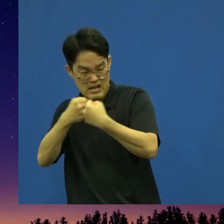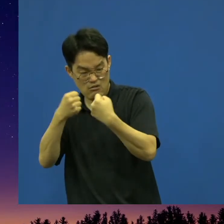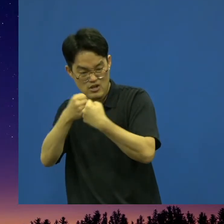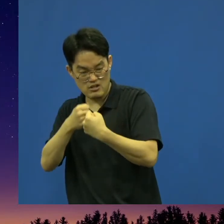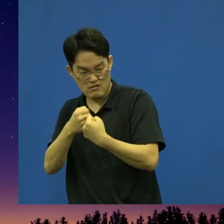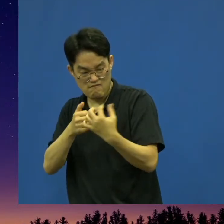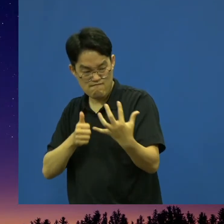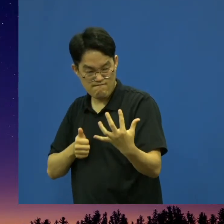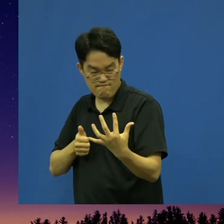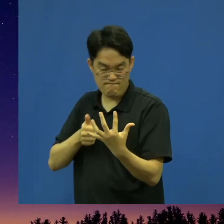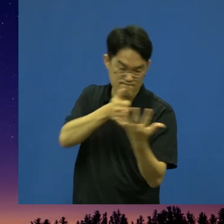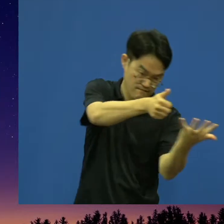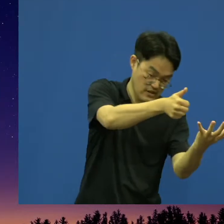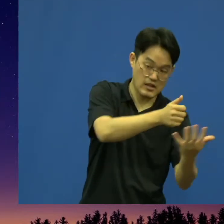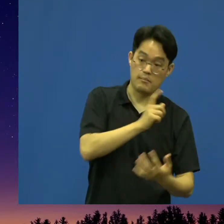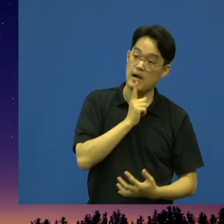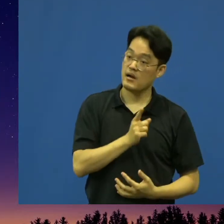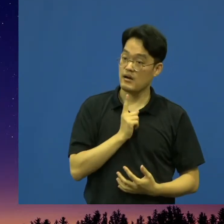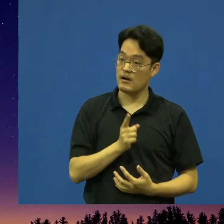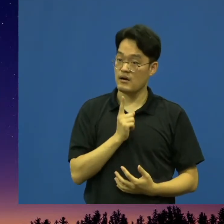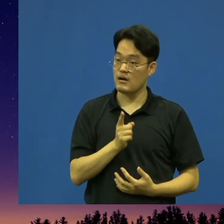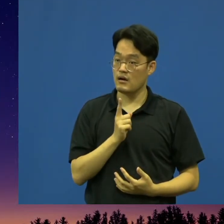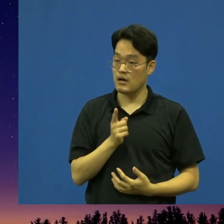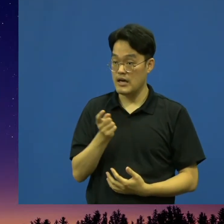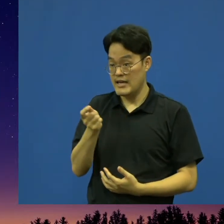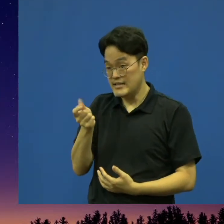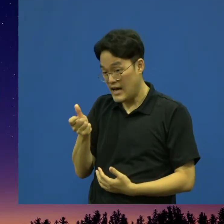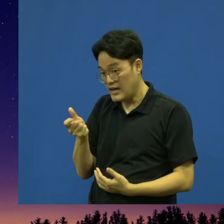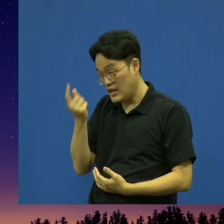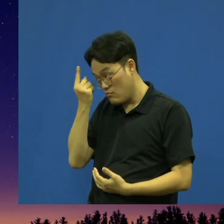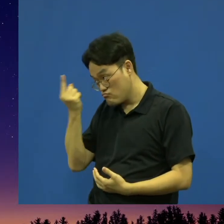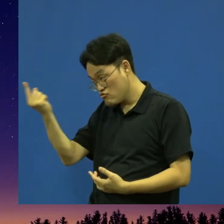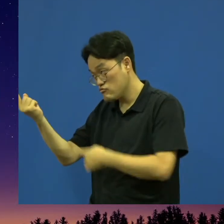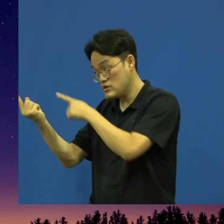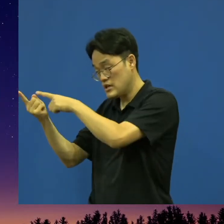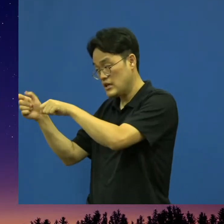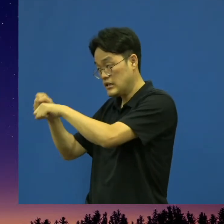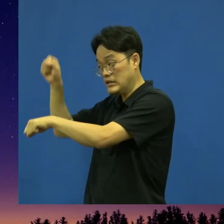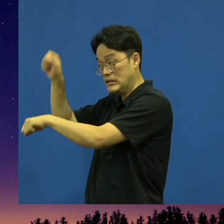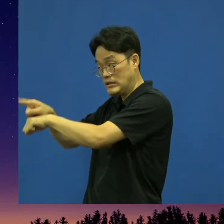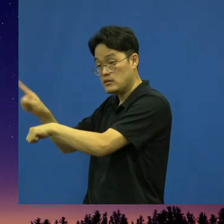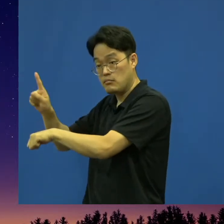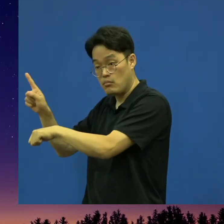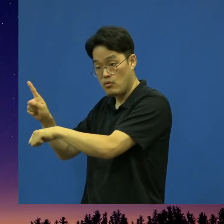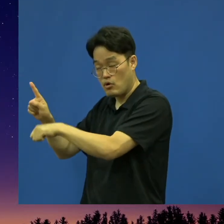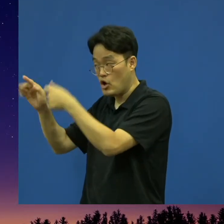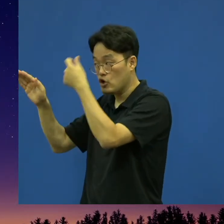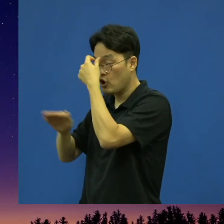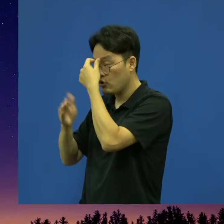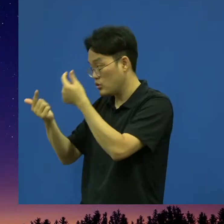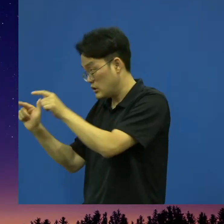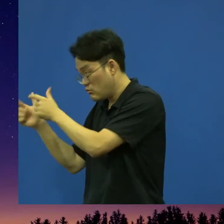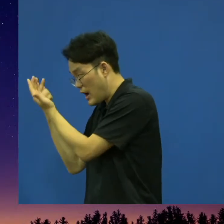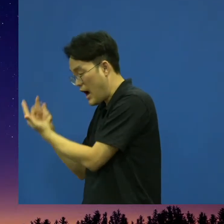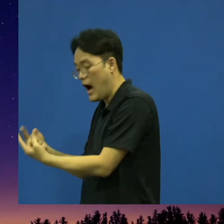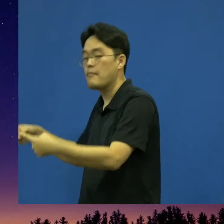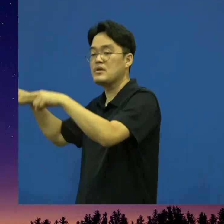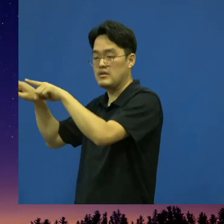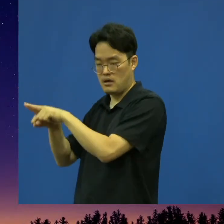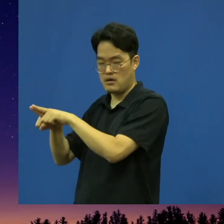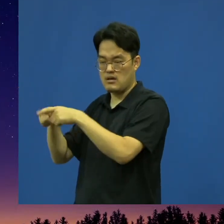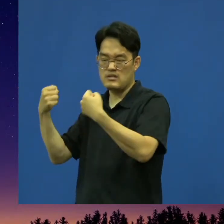여러분, 이 작은 뿔의 특징은 종말에 성도들과 싸워서 성도들을 이기는